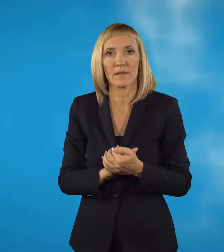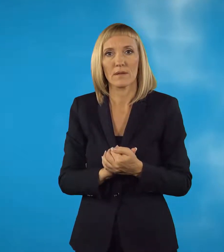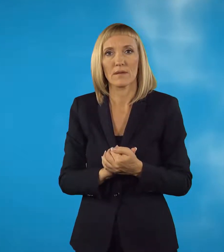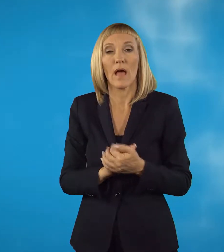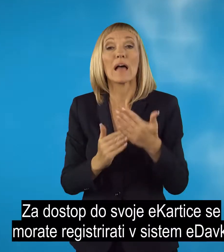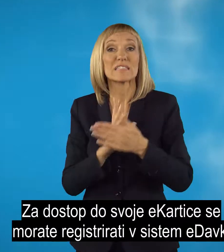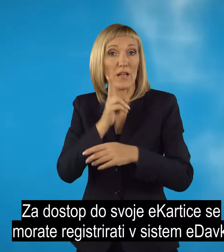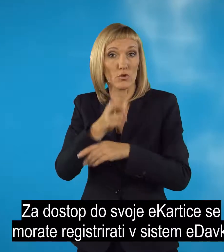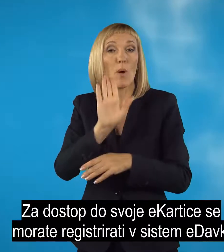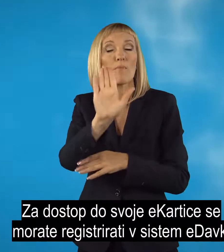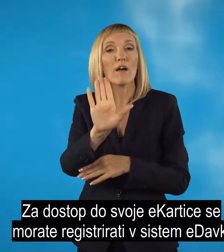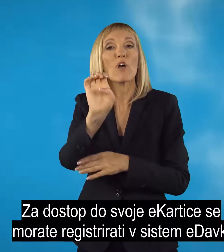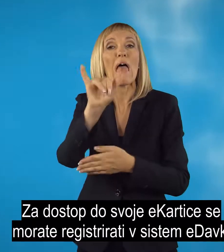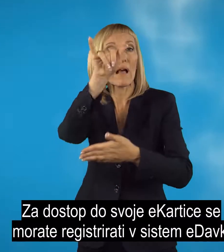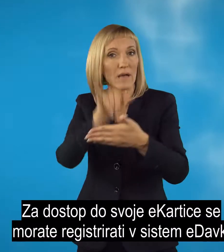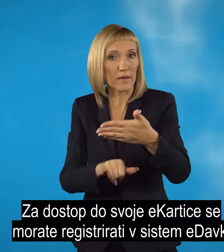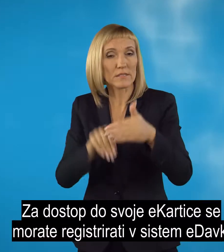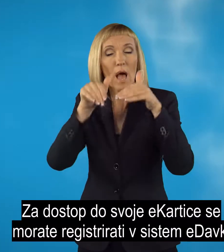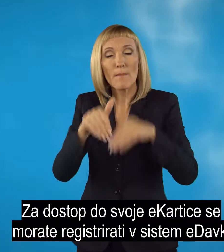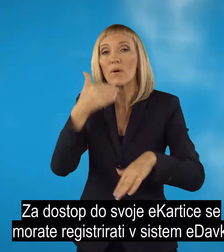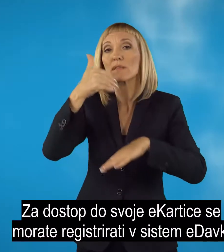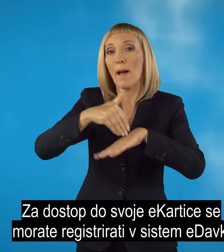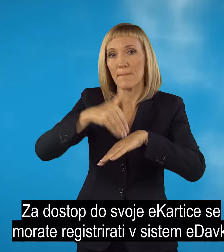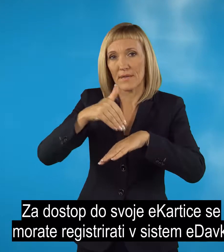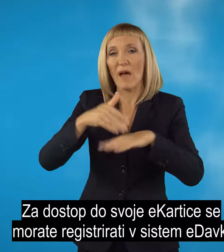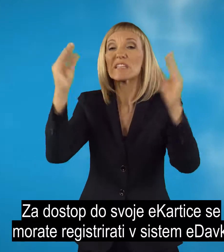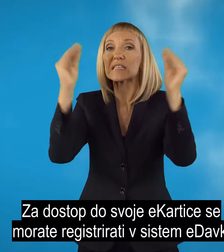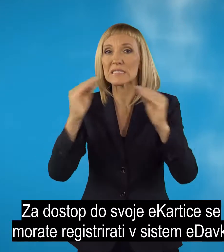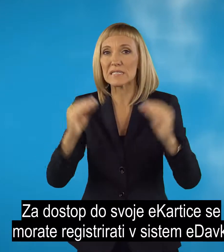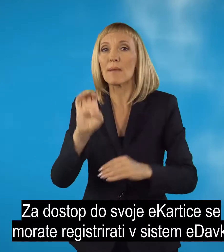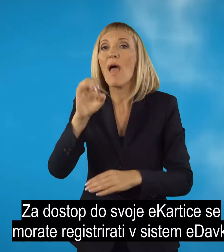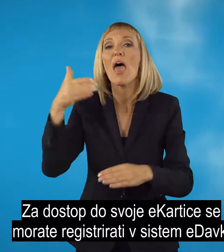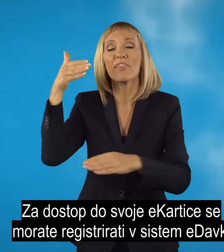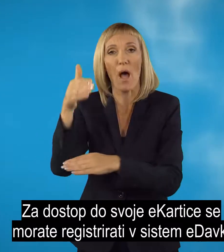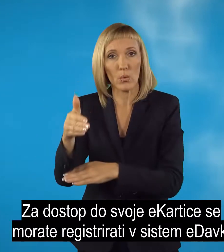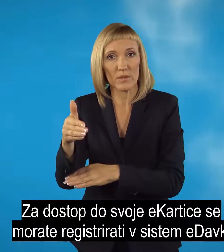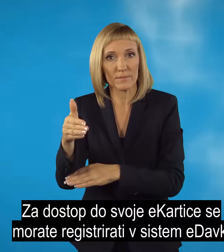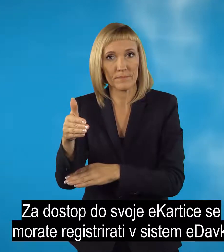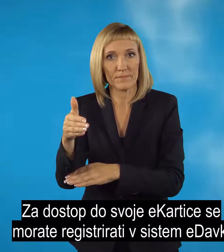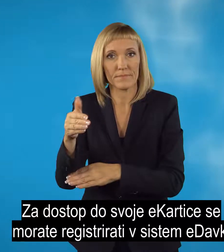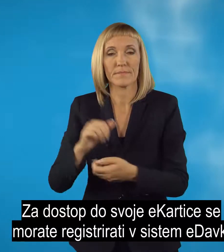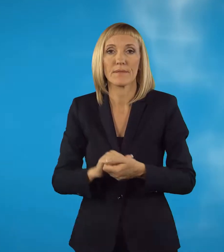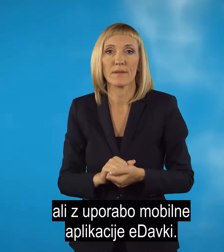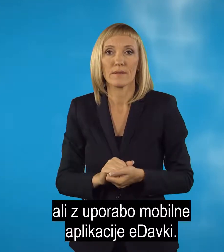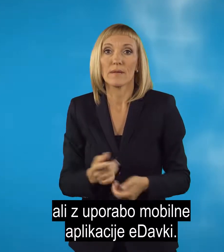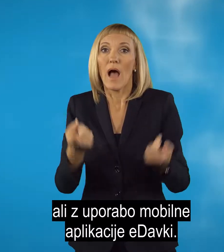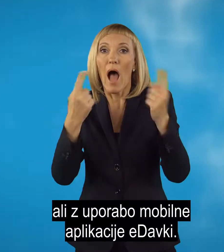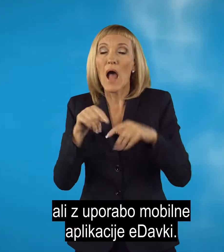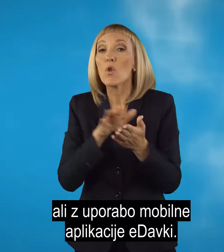Za dostop do svoje e-kartice se morate registrirati v sistem e-davki ali z